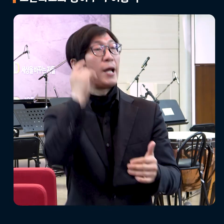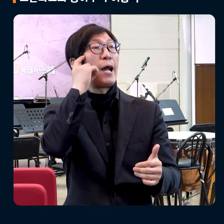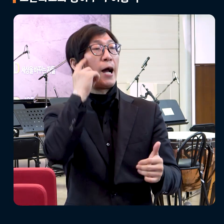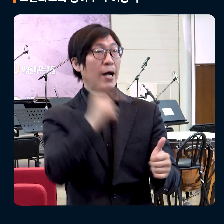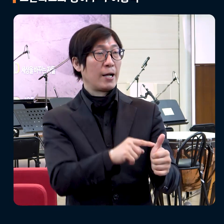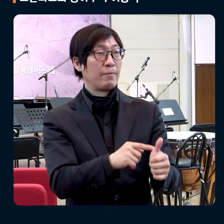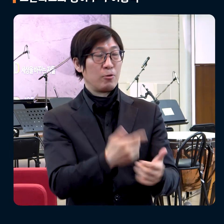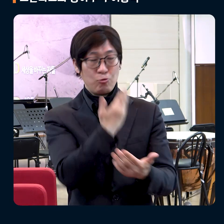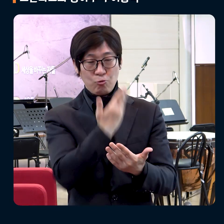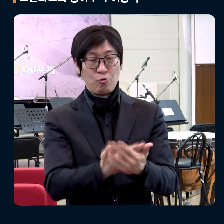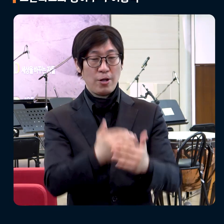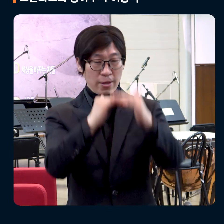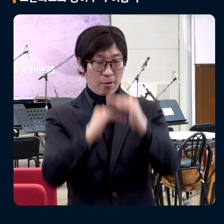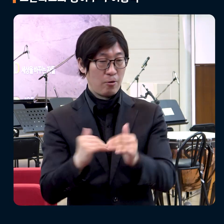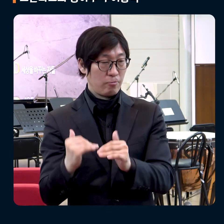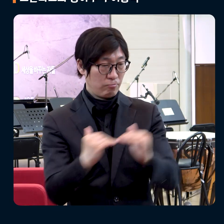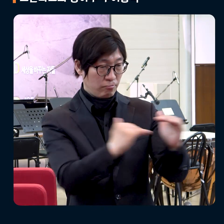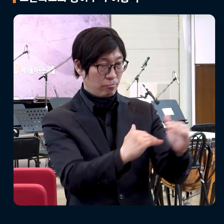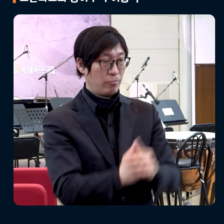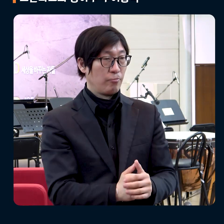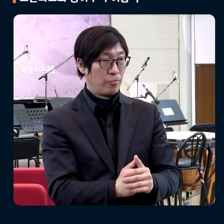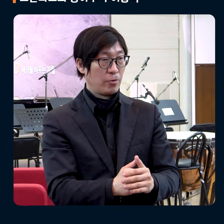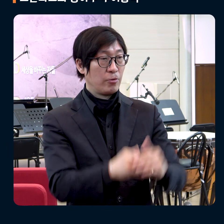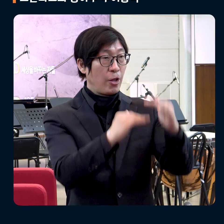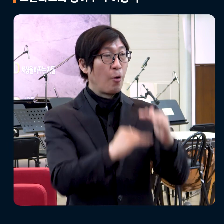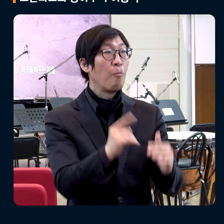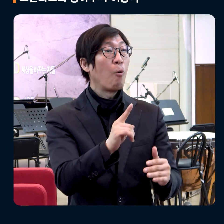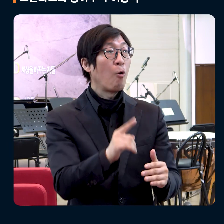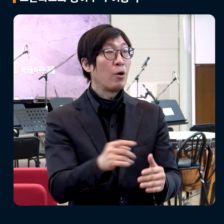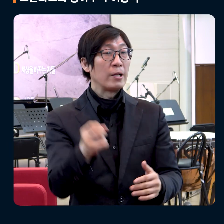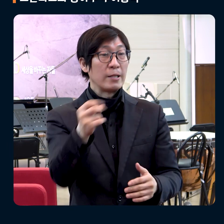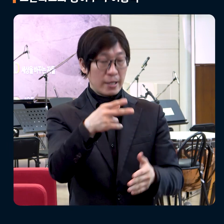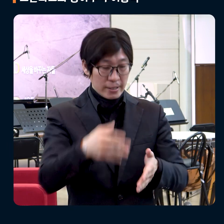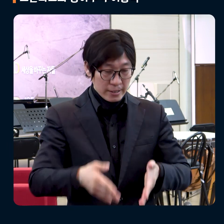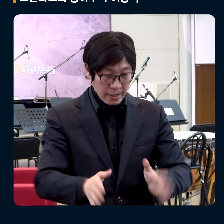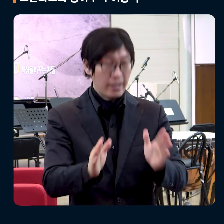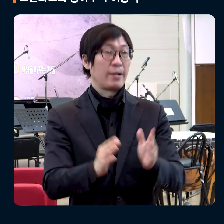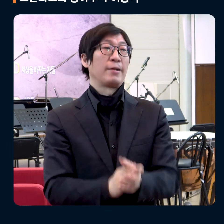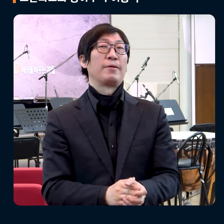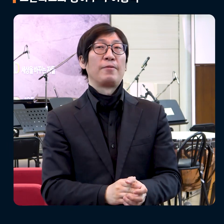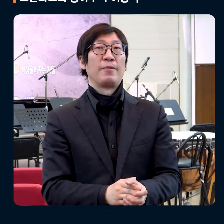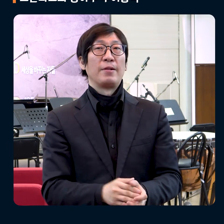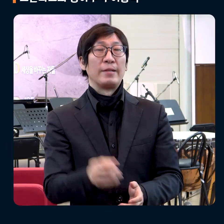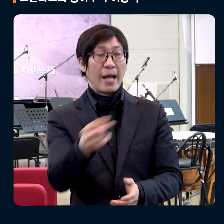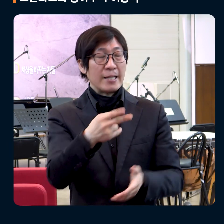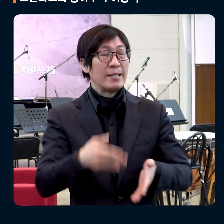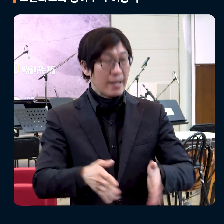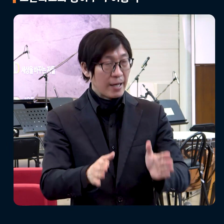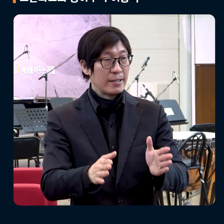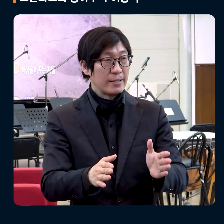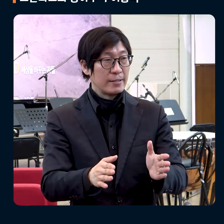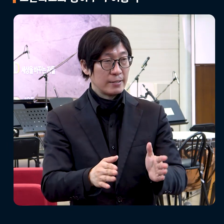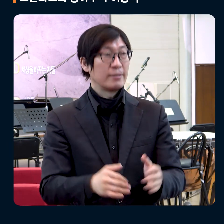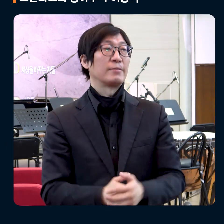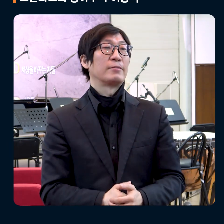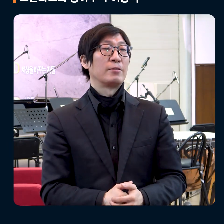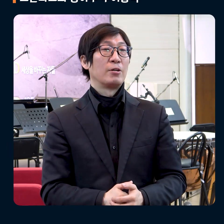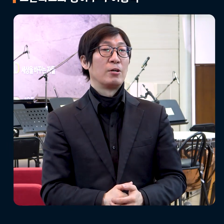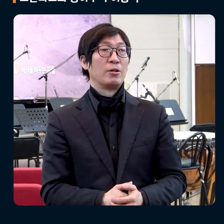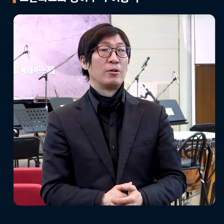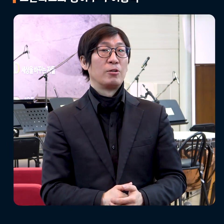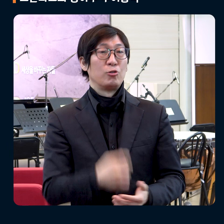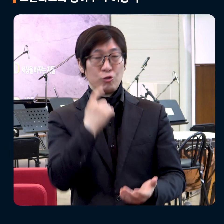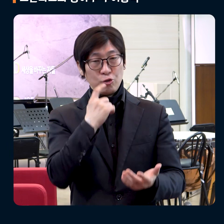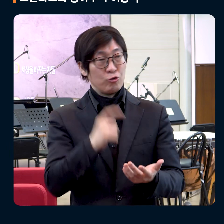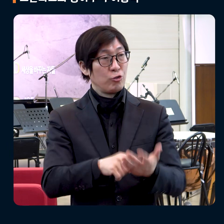대해서 말씀하시는데 그것이 거듭남이었습니다. 거듭남, born again, 다시 태어나는 것이죠. 쉬운